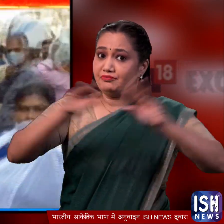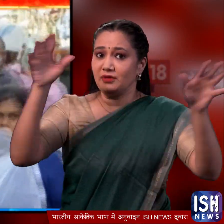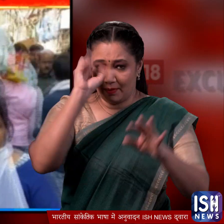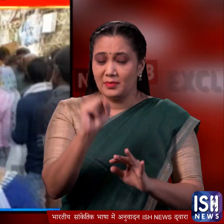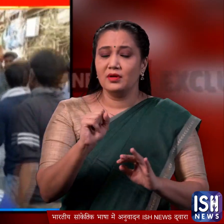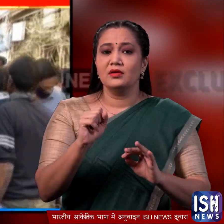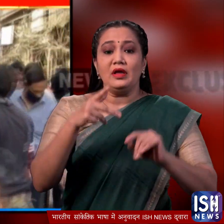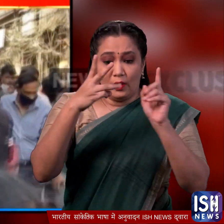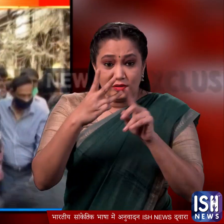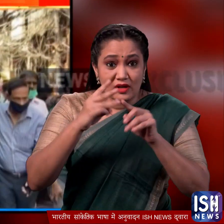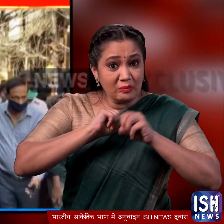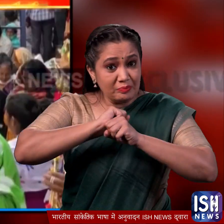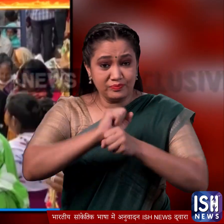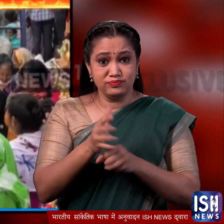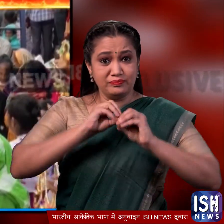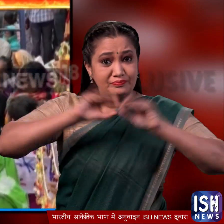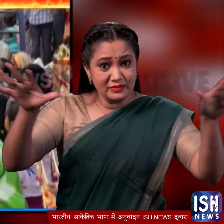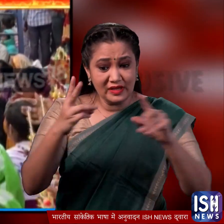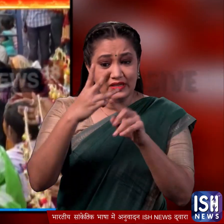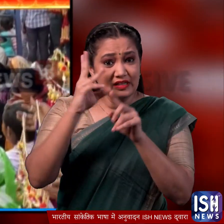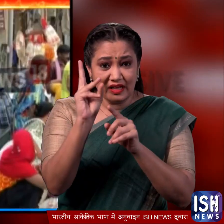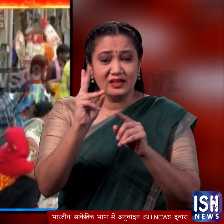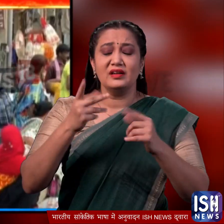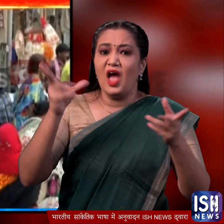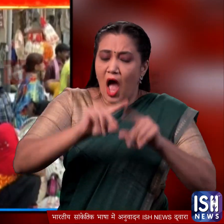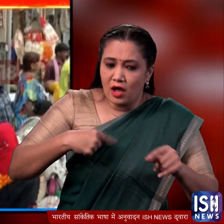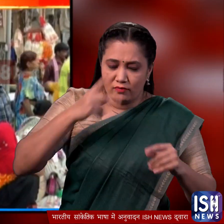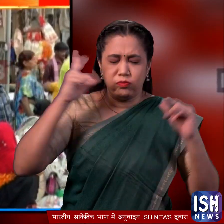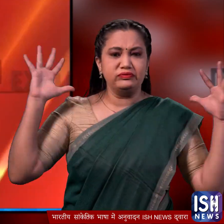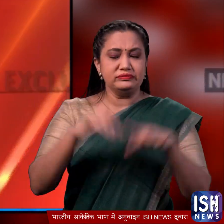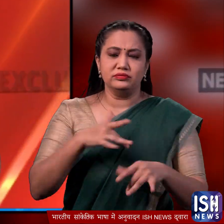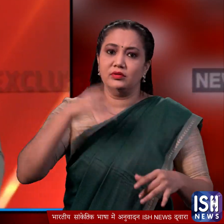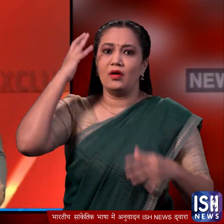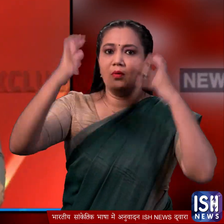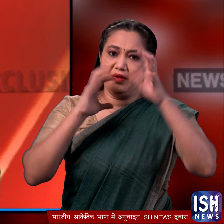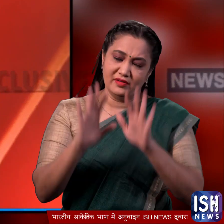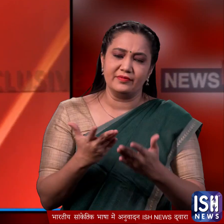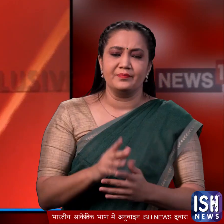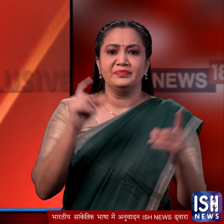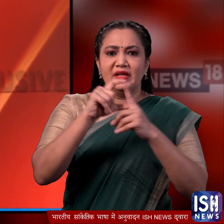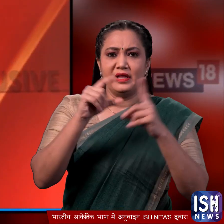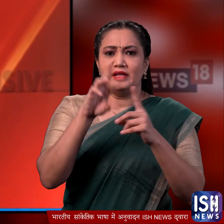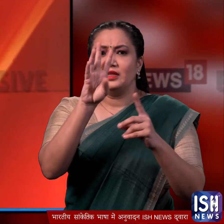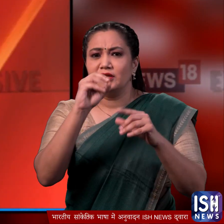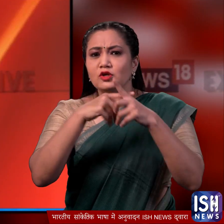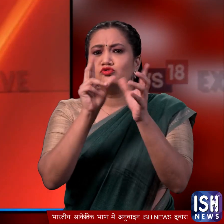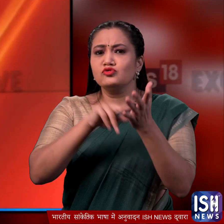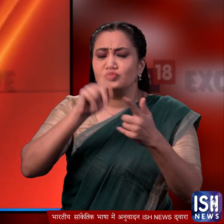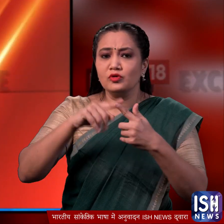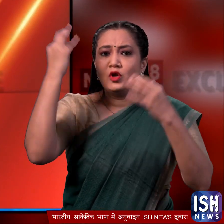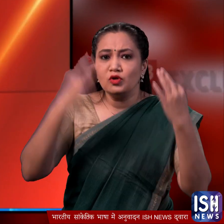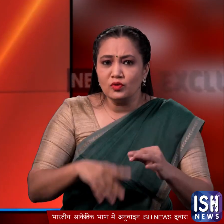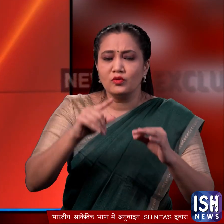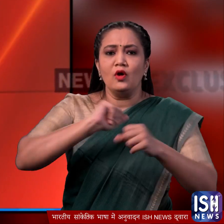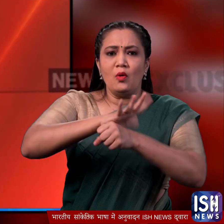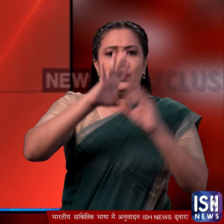था। अब तीसरी लहर के अंदेशों के बीच ये तस्वीरें फिर से डराती दिखी। सौभाग्य की बात है कि दिल्ली में 30 जून के बाद कोरोना के नए